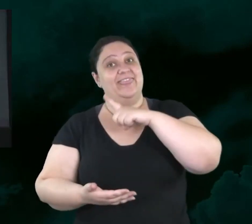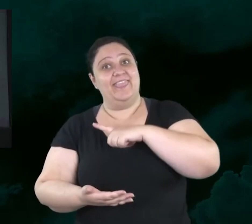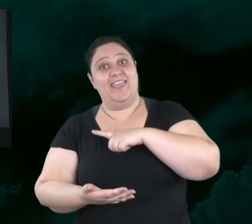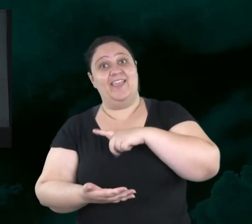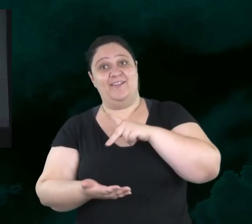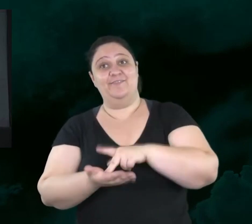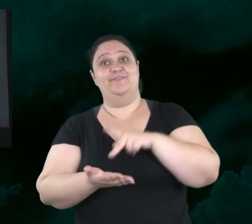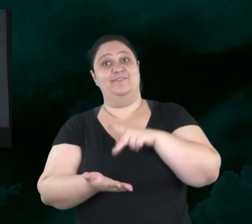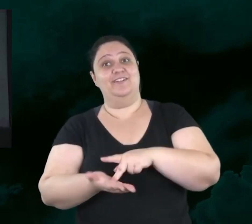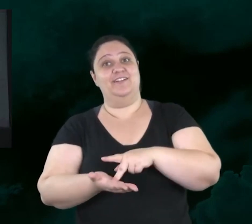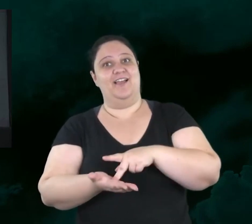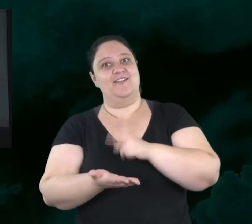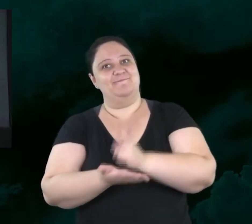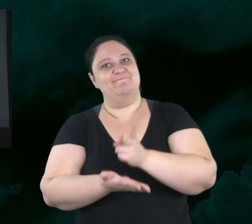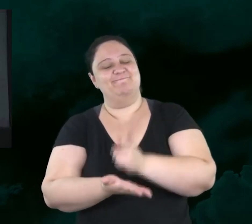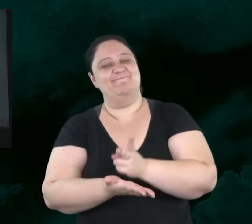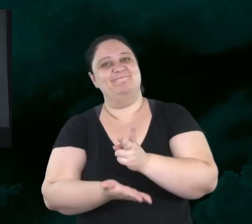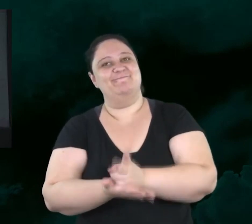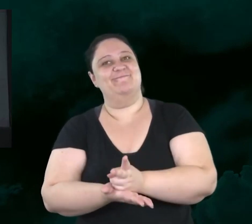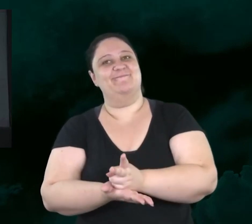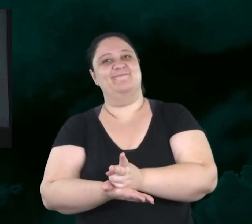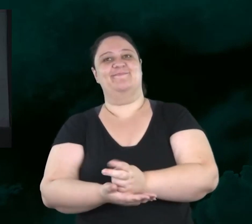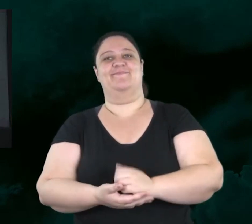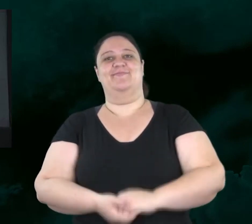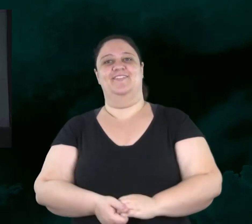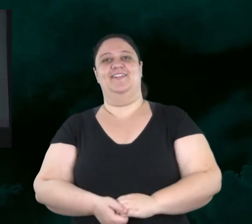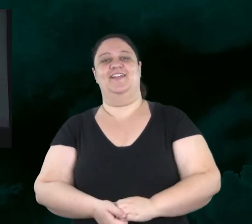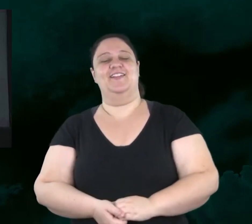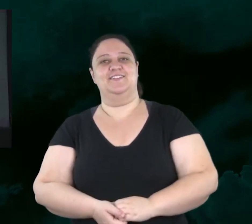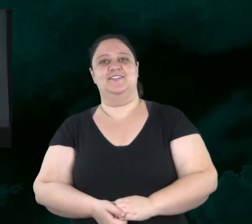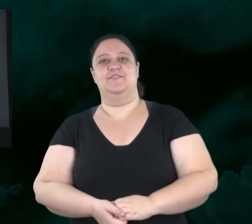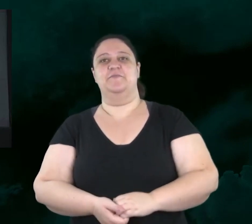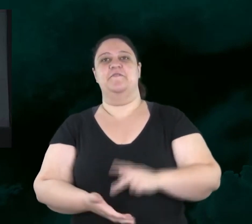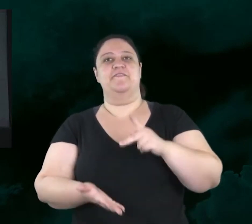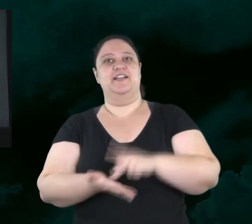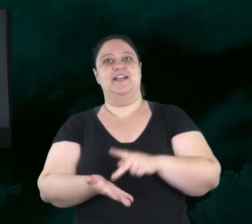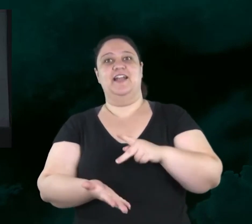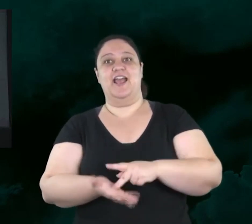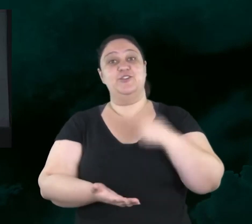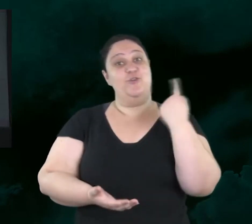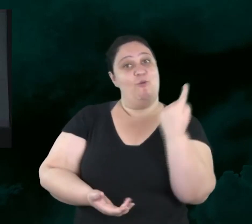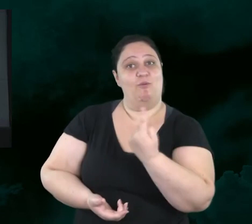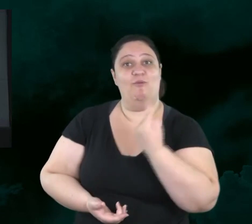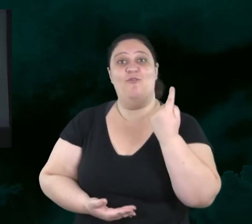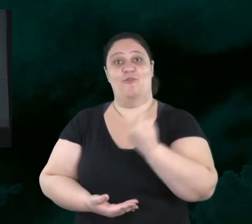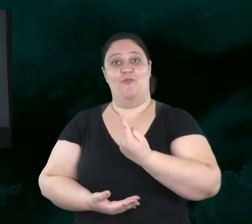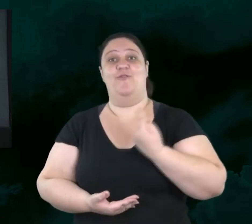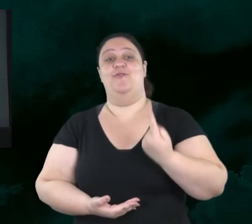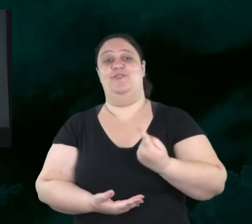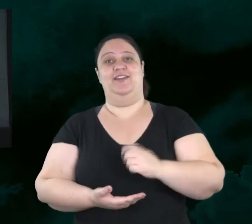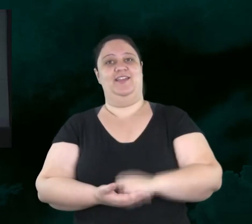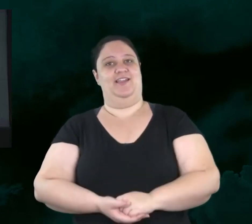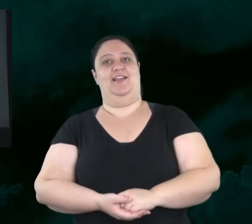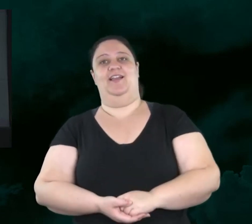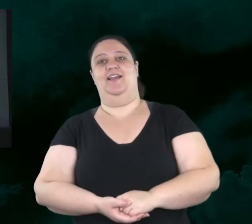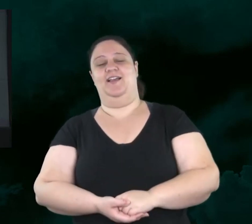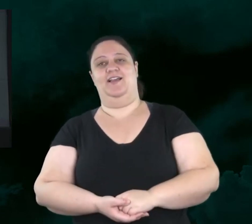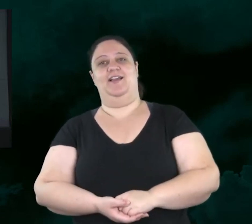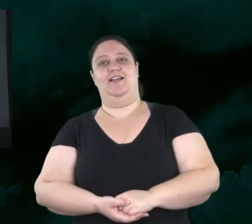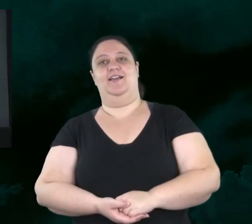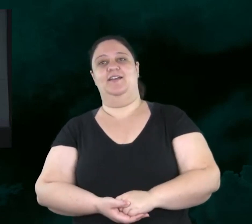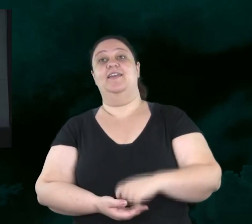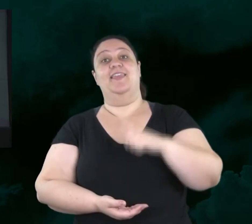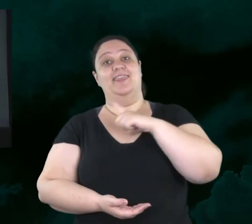verdade permanente, há uma verdade absoluta, uma verdade fundamental, uma